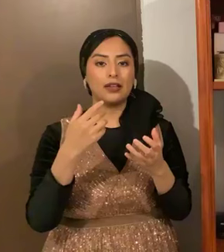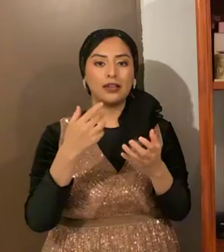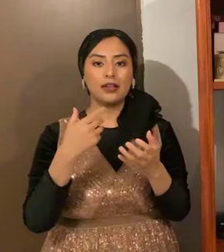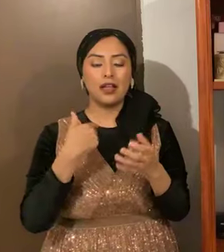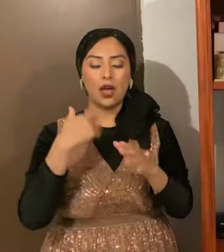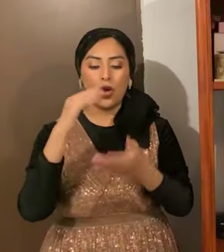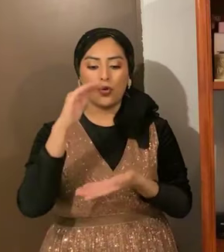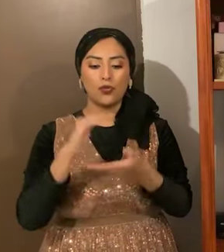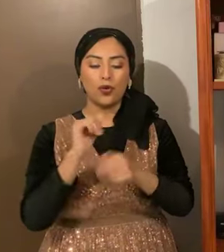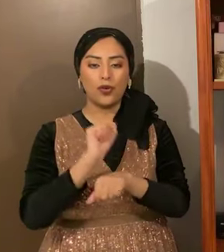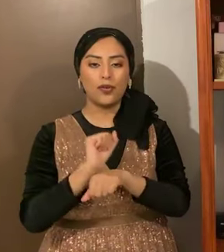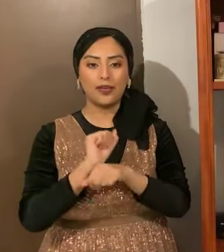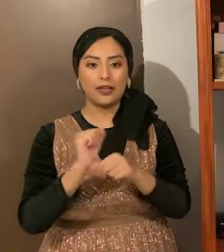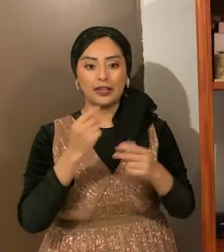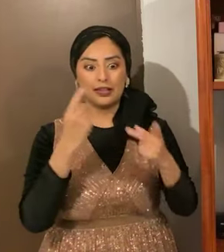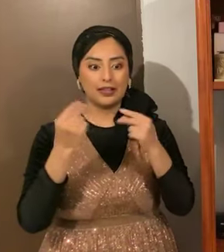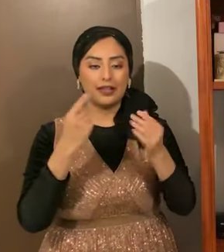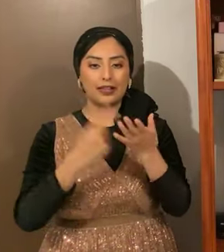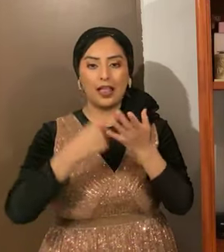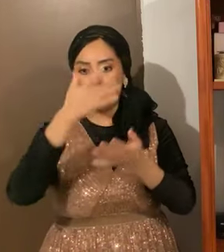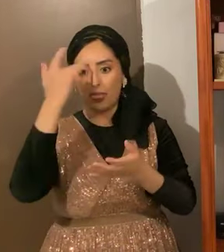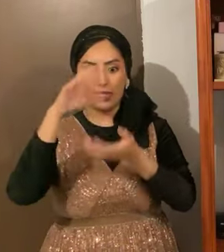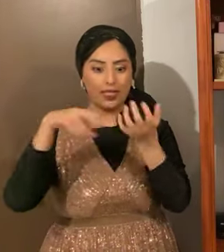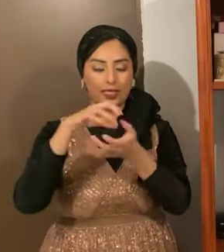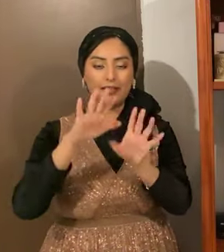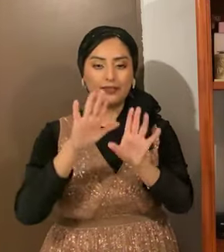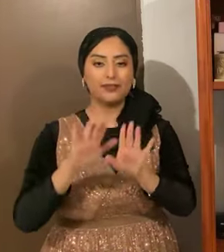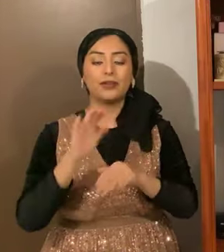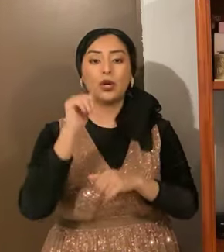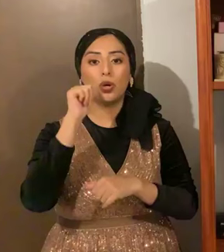ritmo de trabajo. Entonces, mañana,